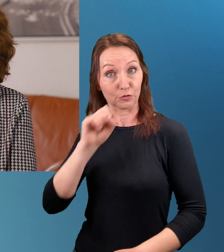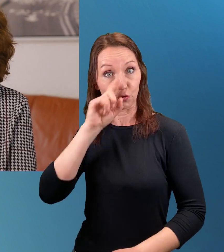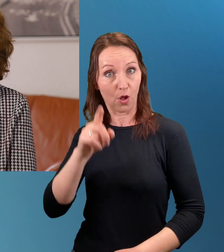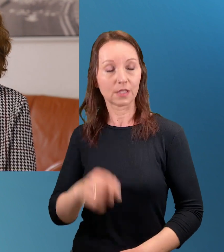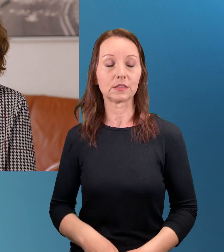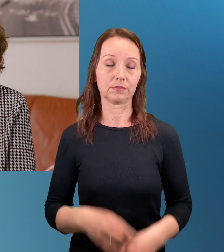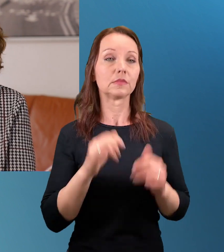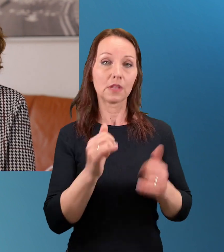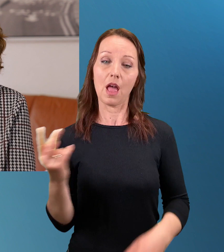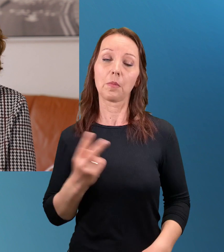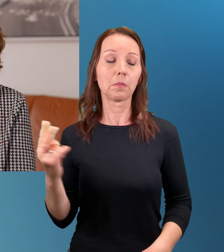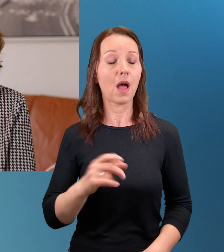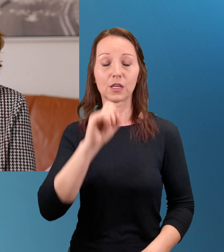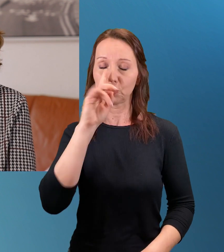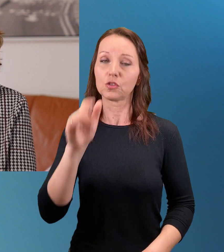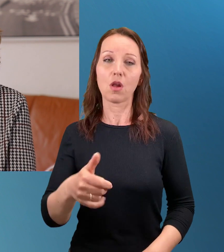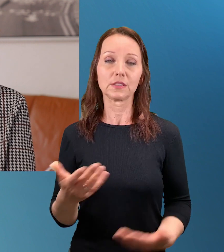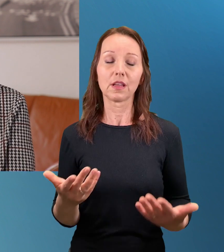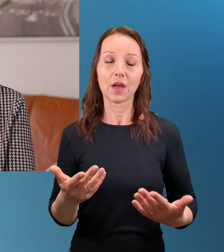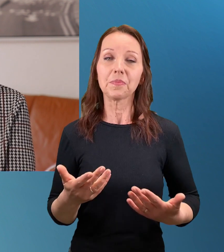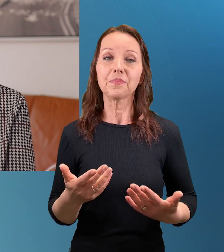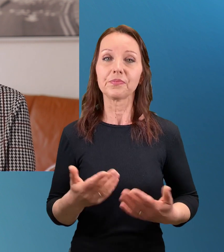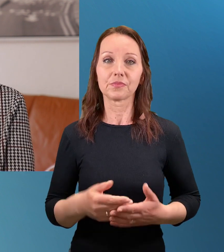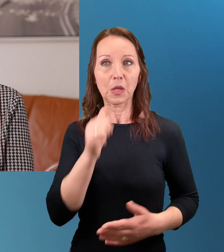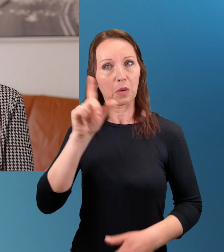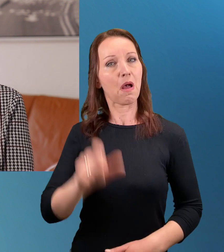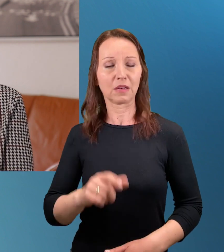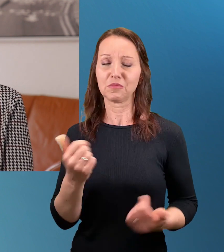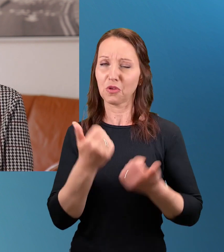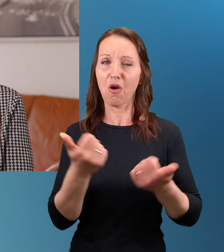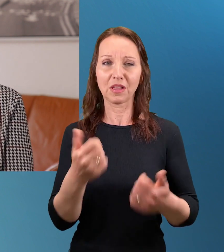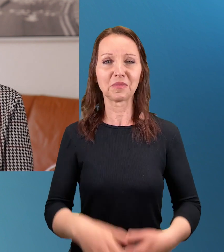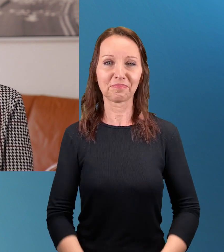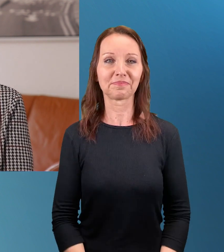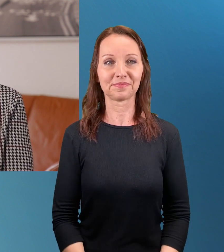Ja. Also es macht uns beide stolz. Es ist auch eine kleine Mann. Also das ist schon toll.